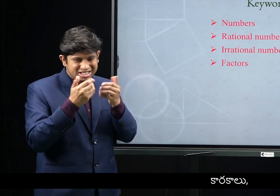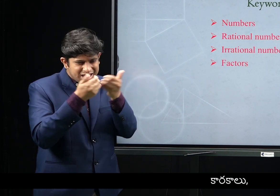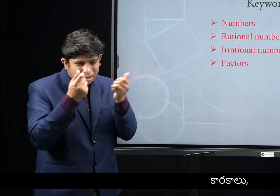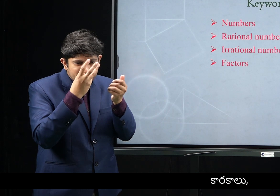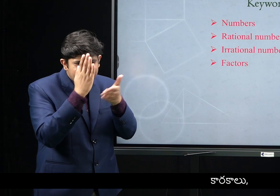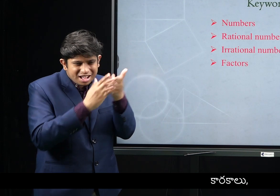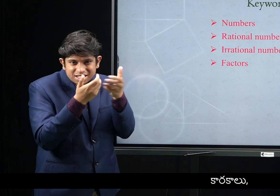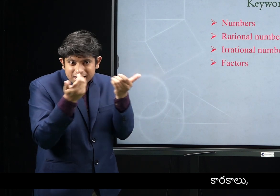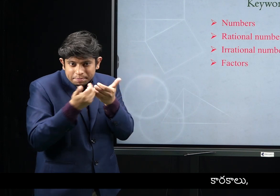కారకాలు,